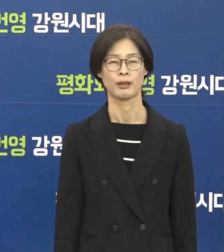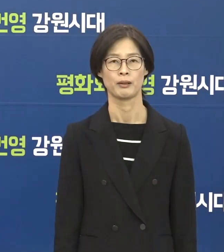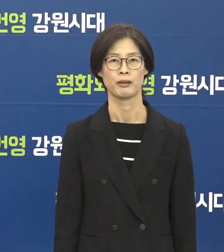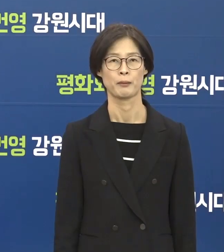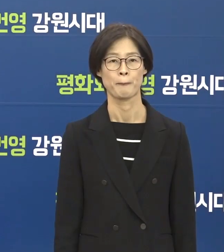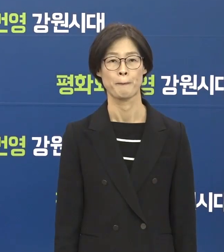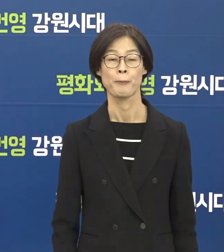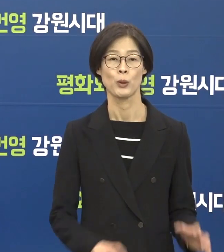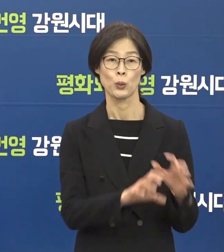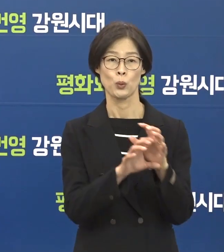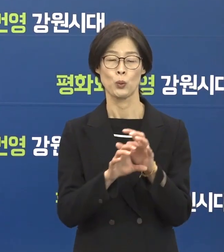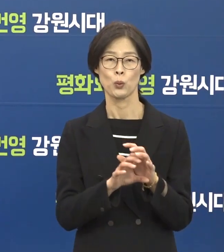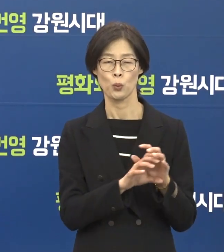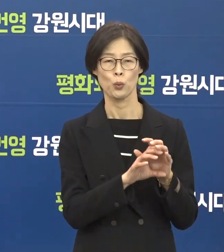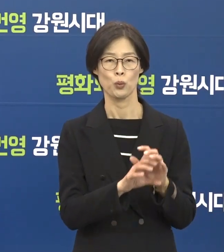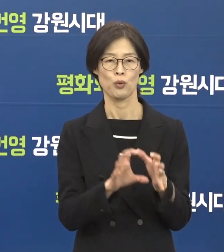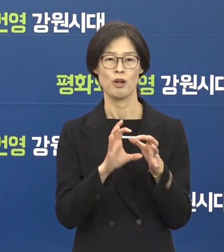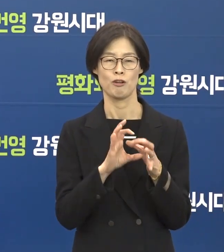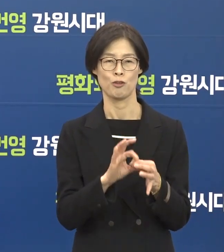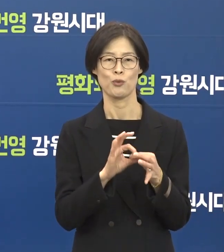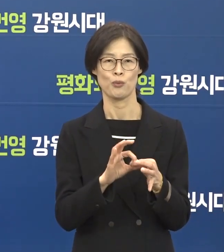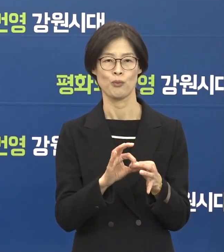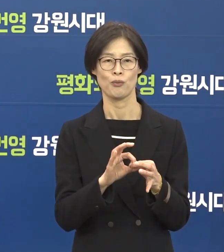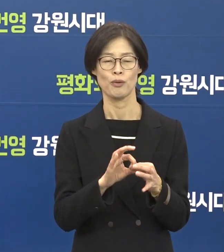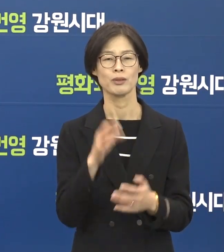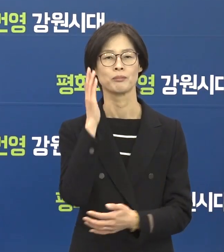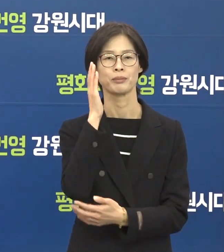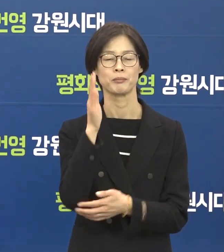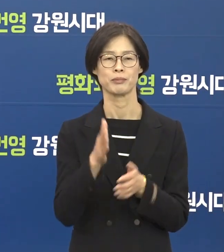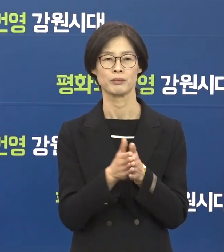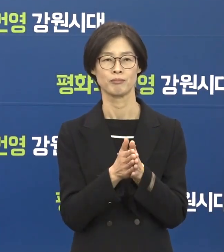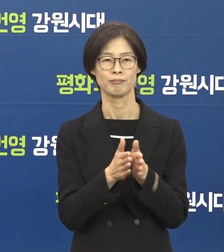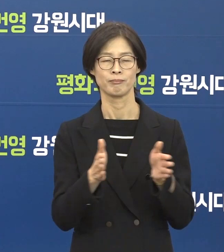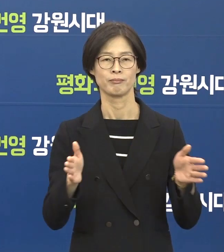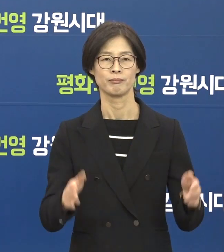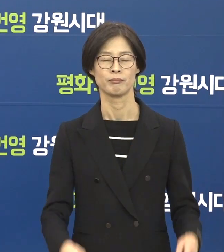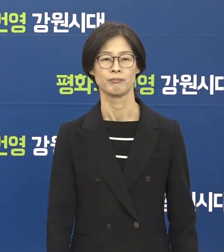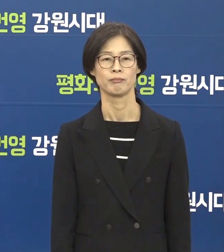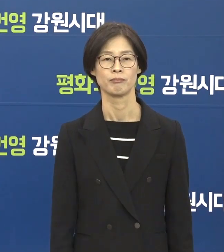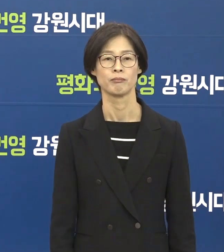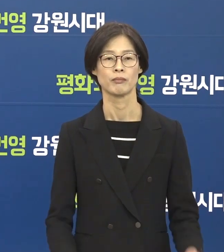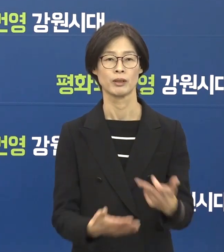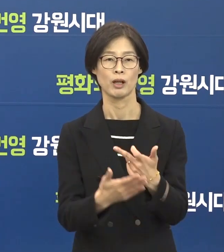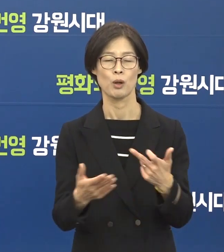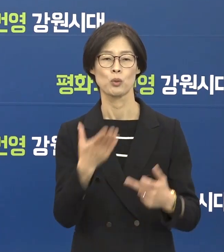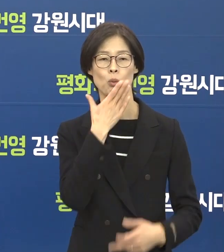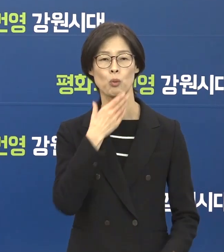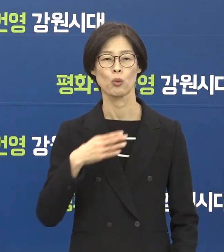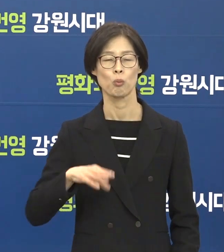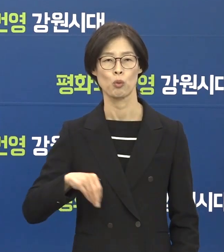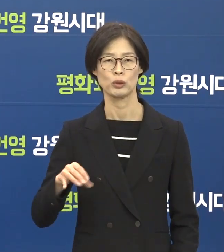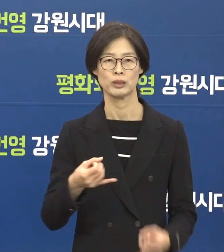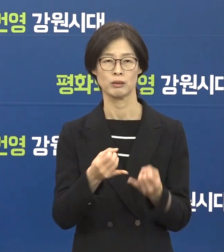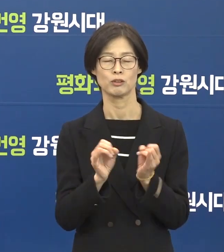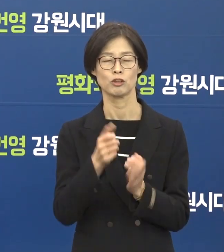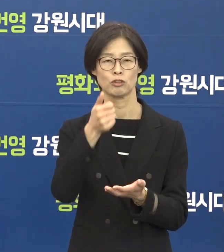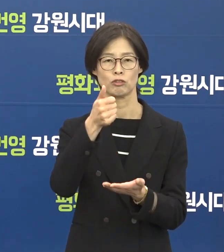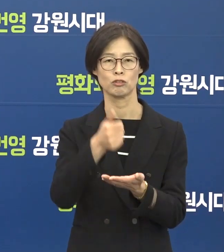예, 코로나19 대응 관련 브리핑을 시작하도록 하겠습니다. 강원도